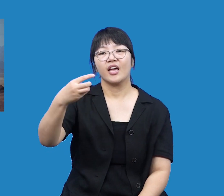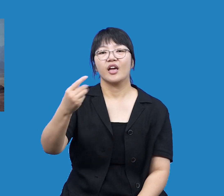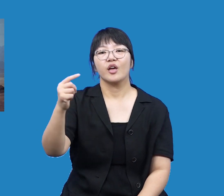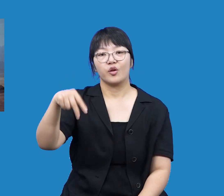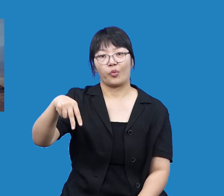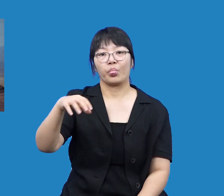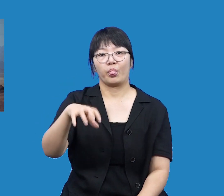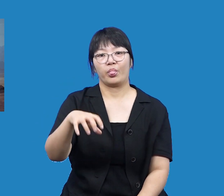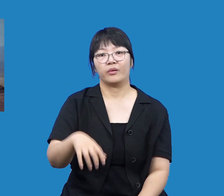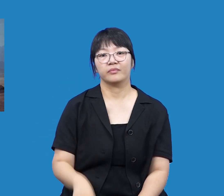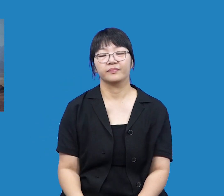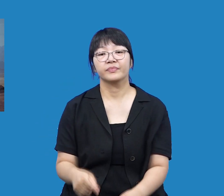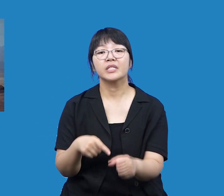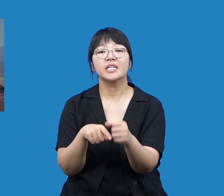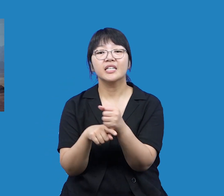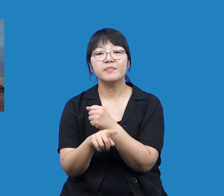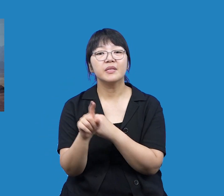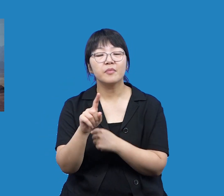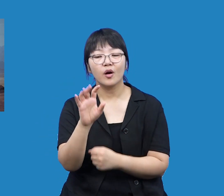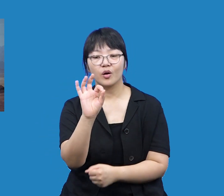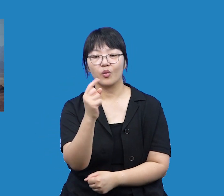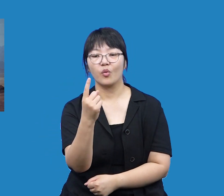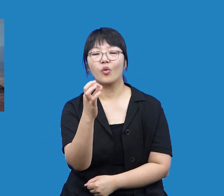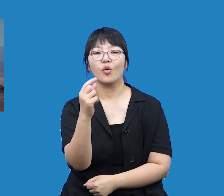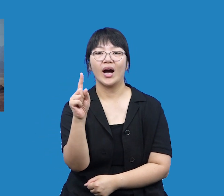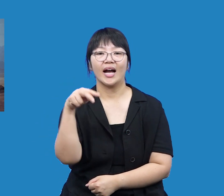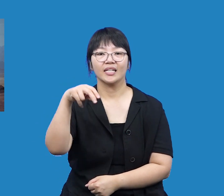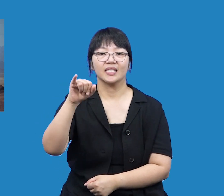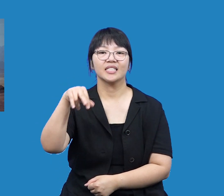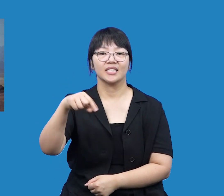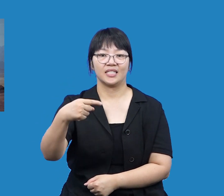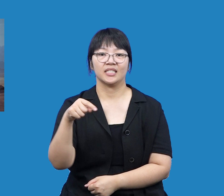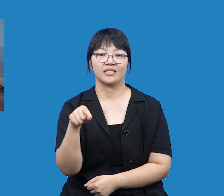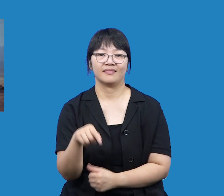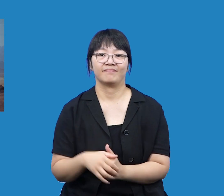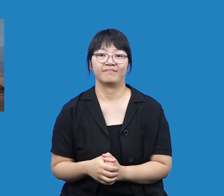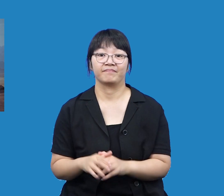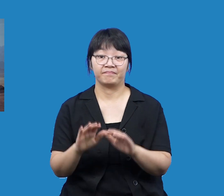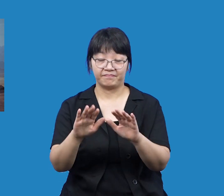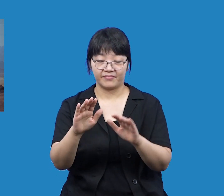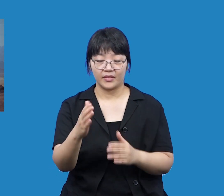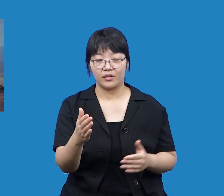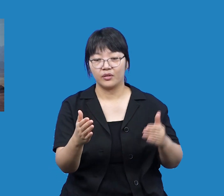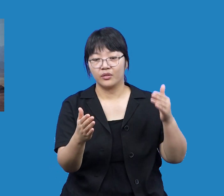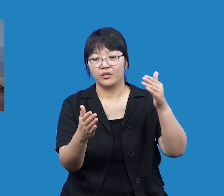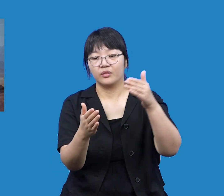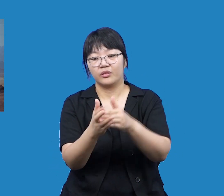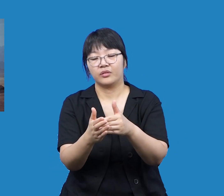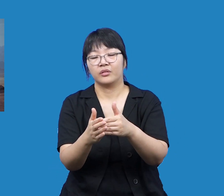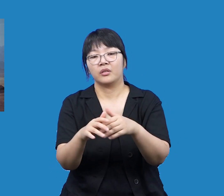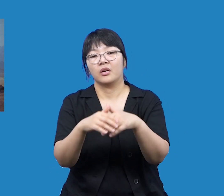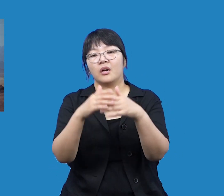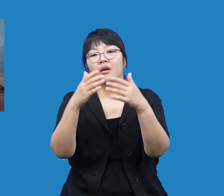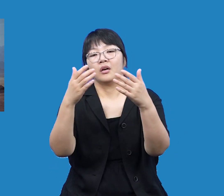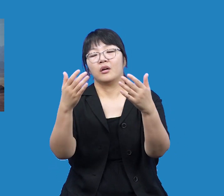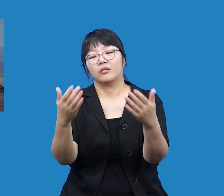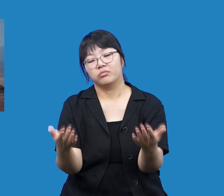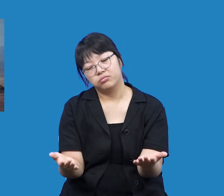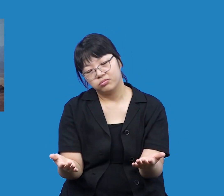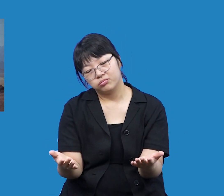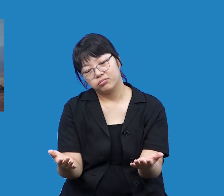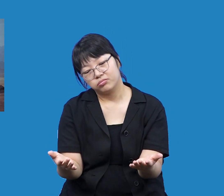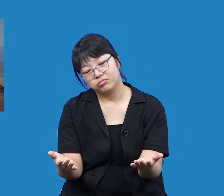제가 하세롯은 오아시스라는 말씀을 드렸습니다. 자, 이 오아시스에 도착해서 긴장을 풀고